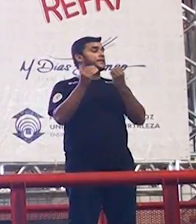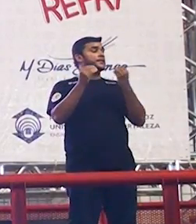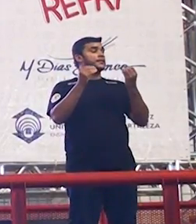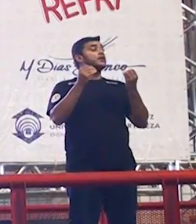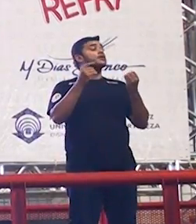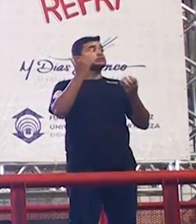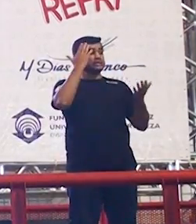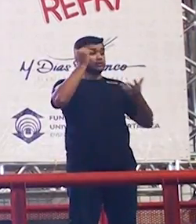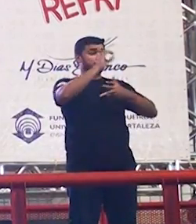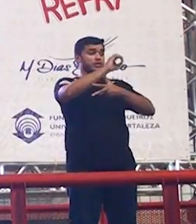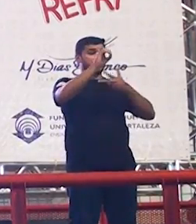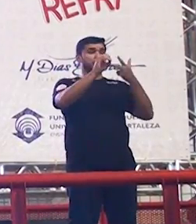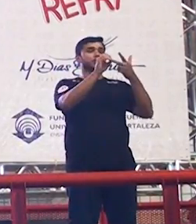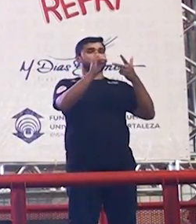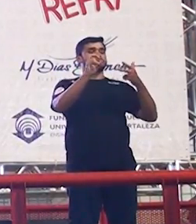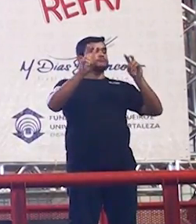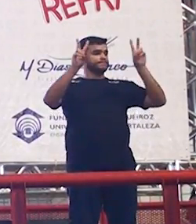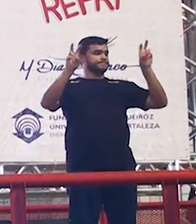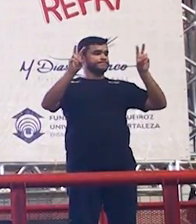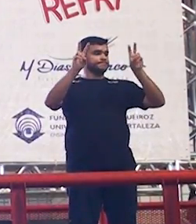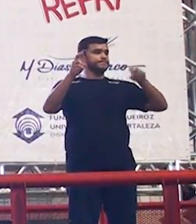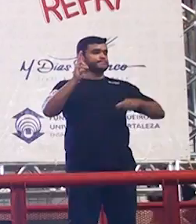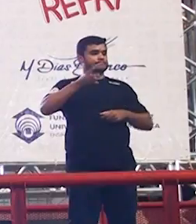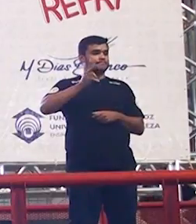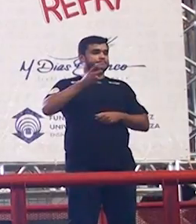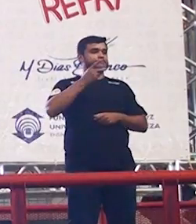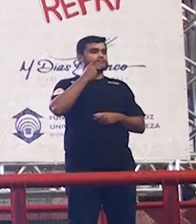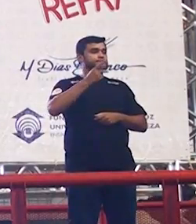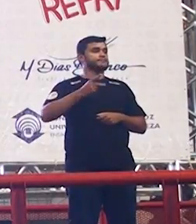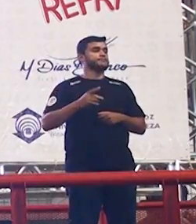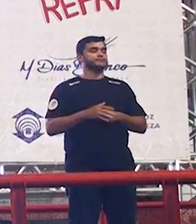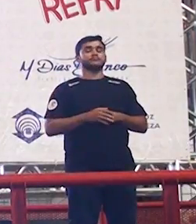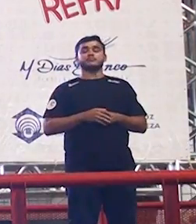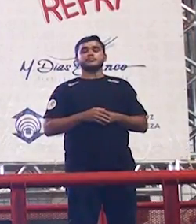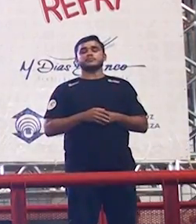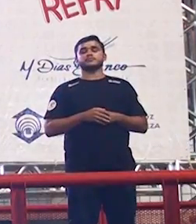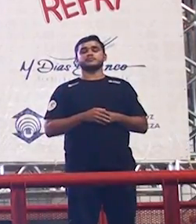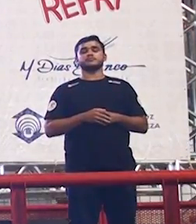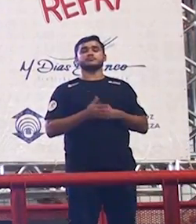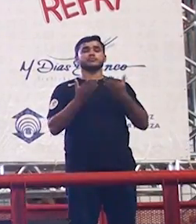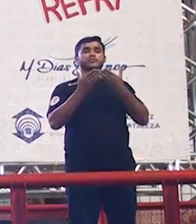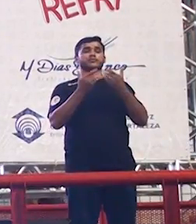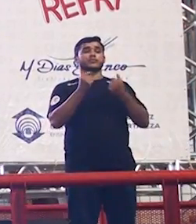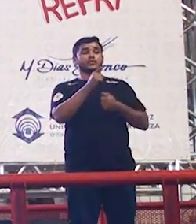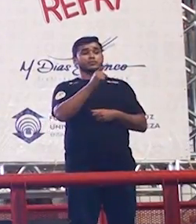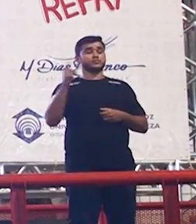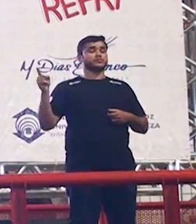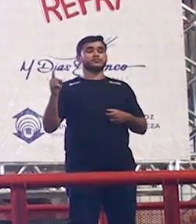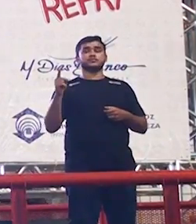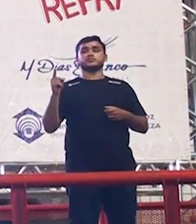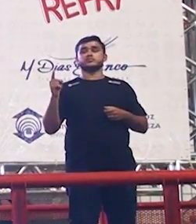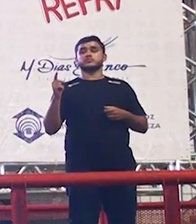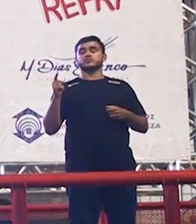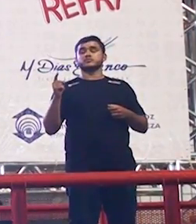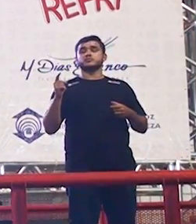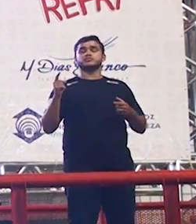está cobrando. Mas eu vou pedir a vocês o seguinte: gostaria que vocês